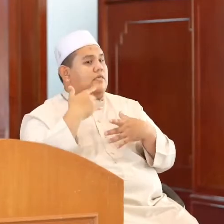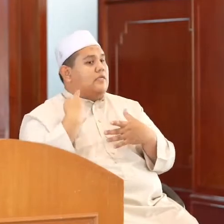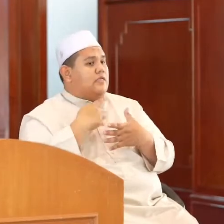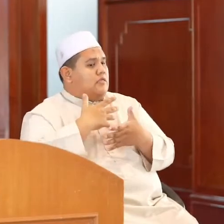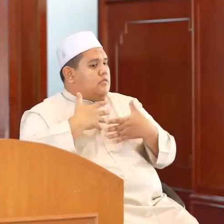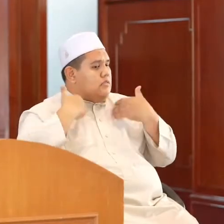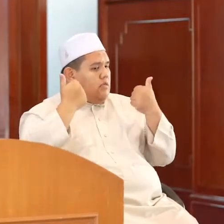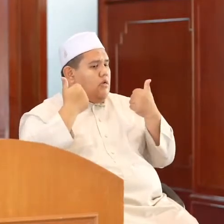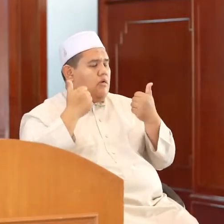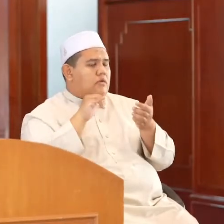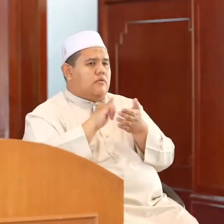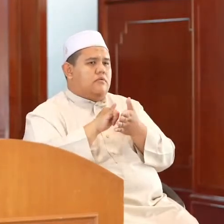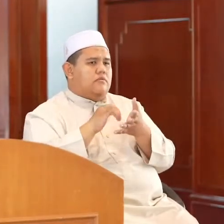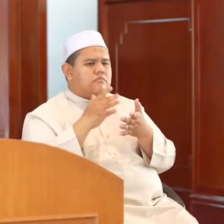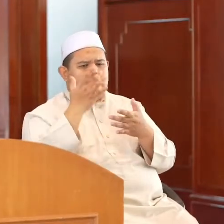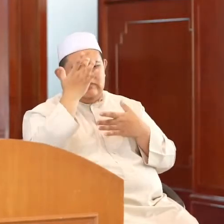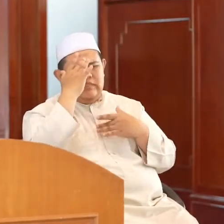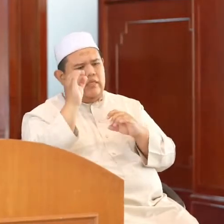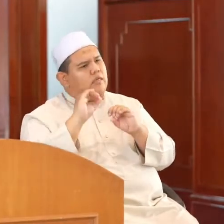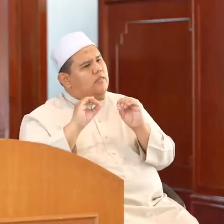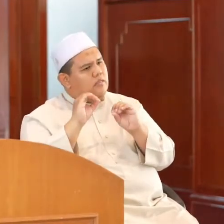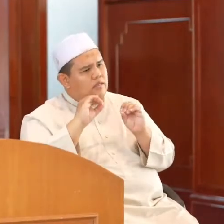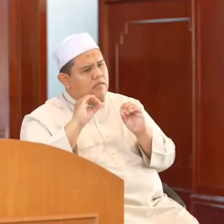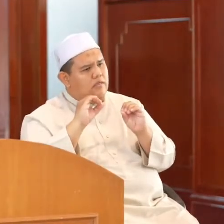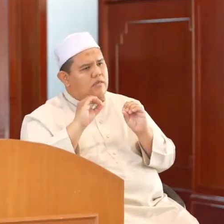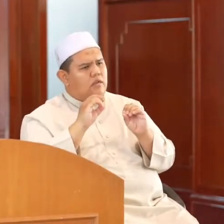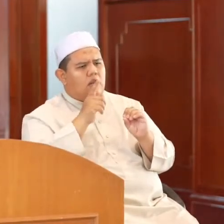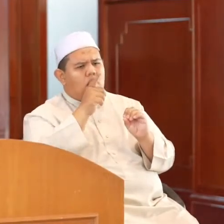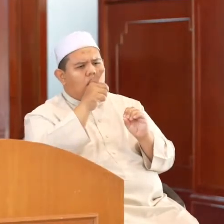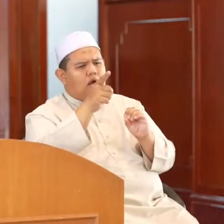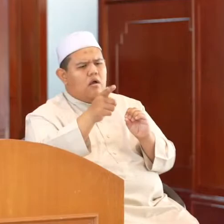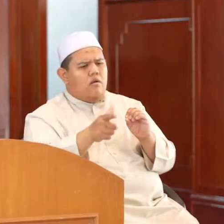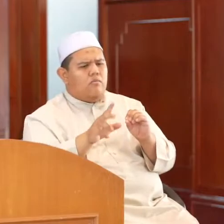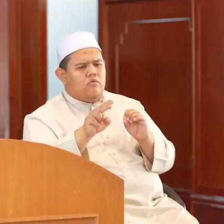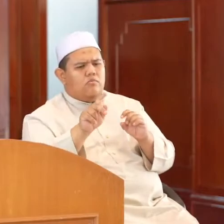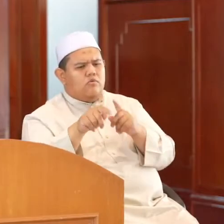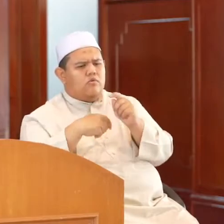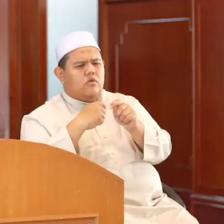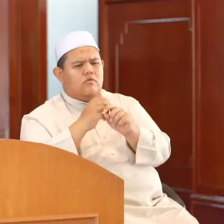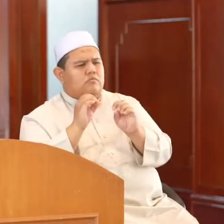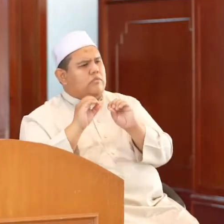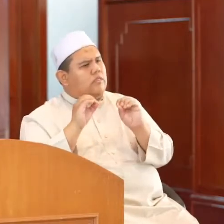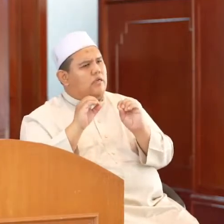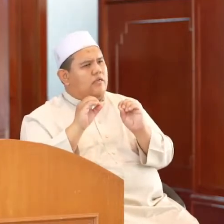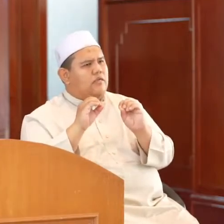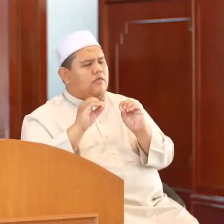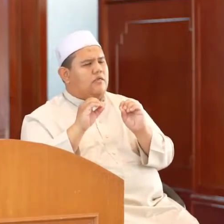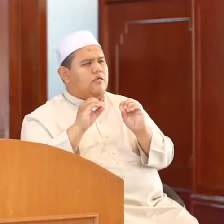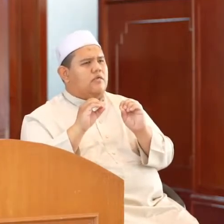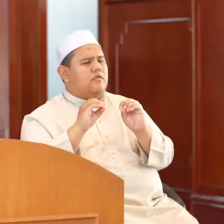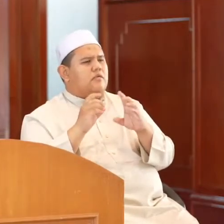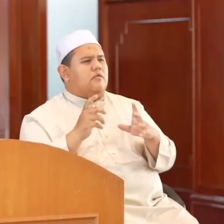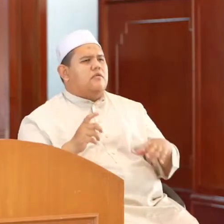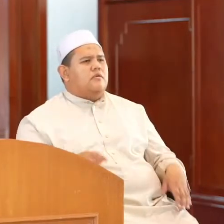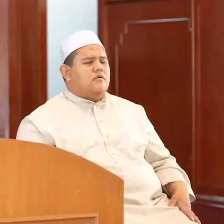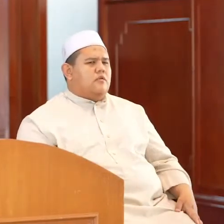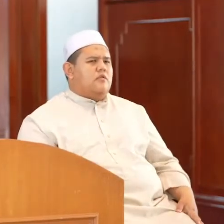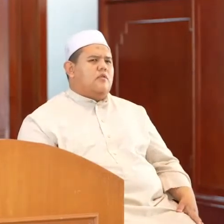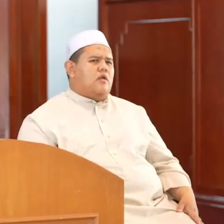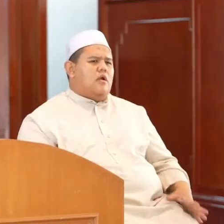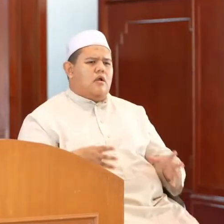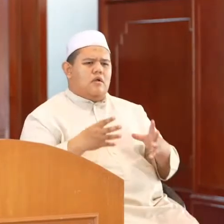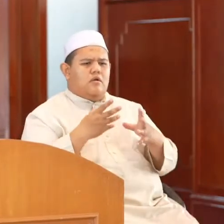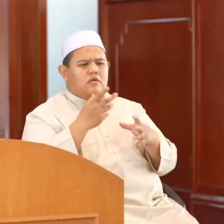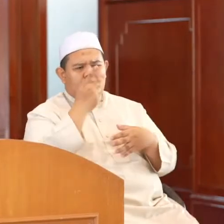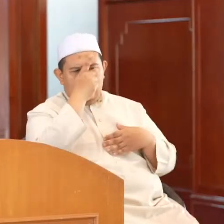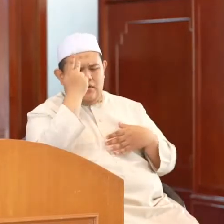Kita tak sakit yang lain selama 20 tahun. Kita tak sakit yang membebakkan, yang menyebabkan ratus ribu ataupun